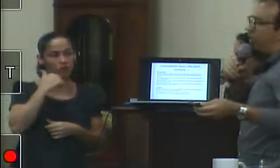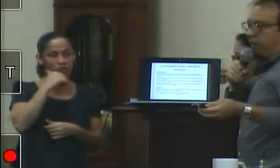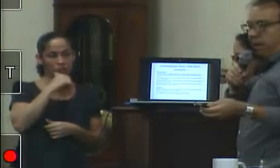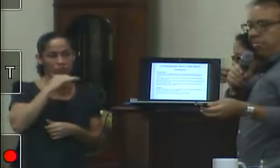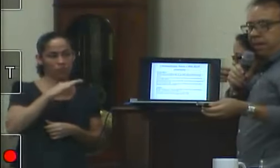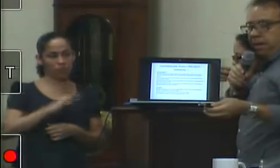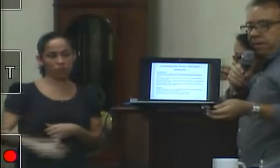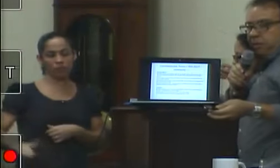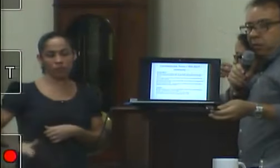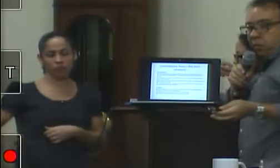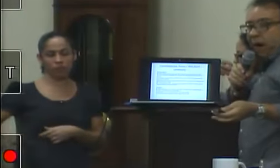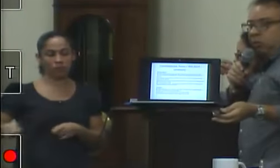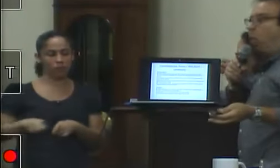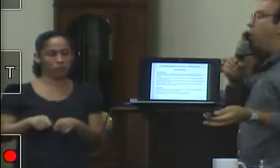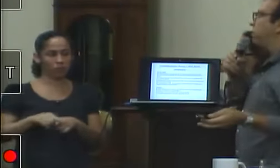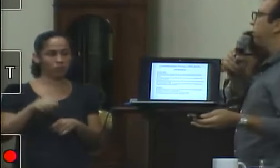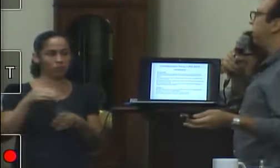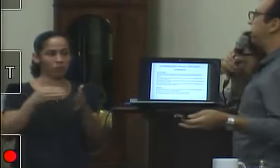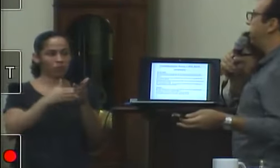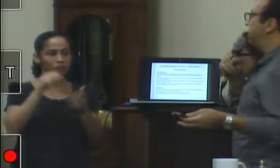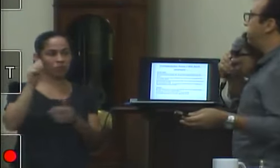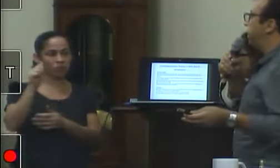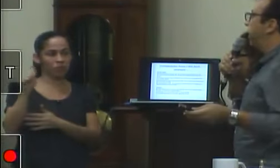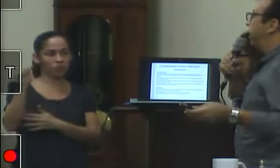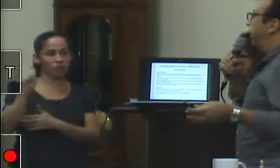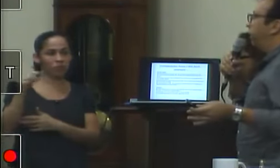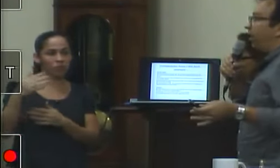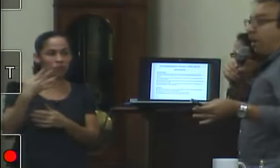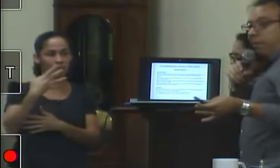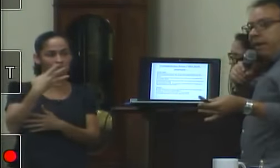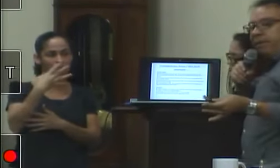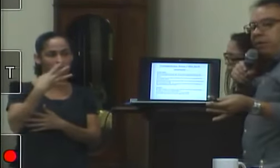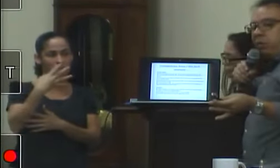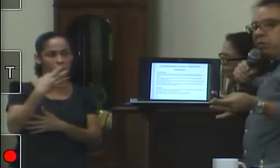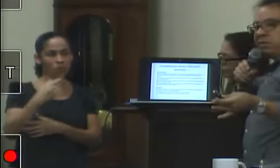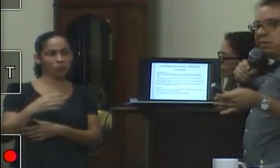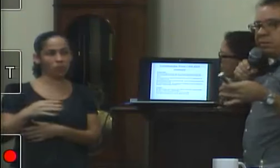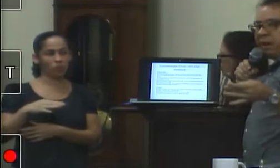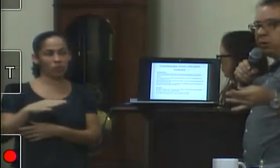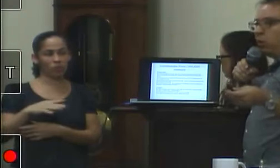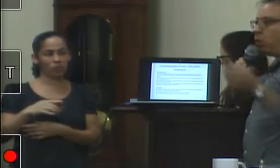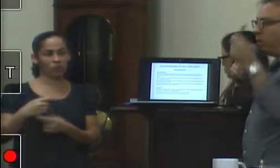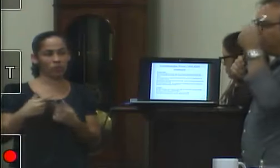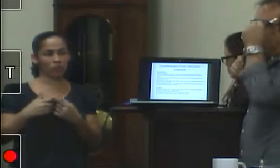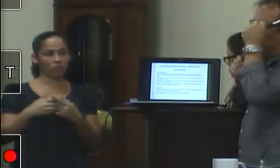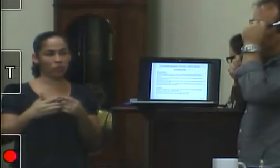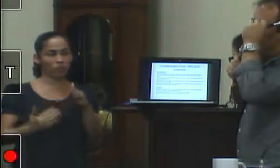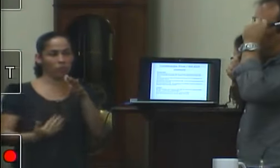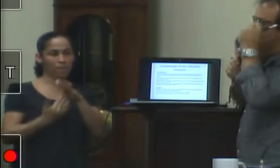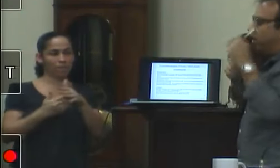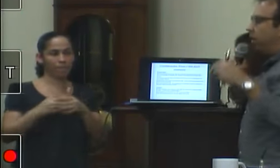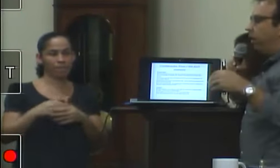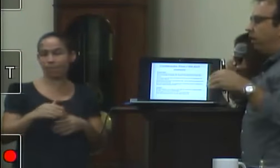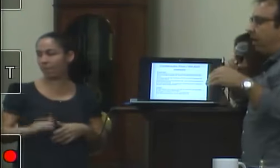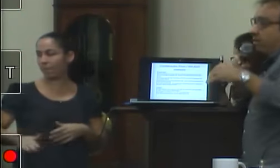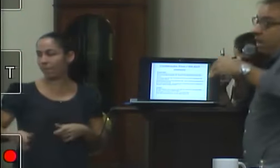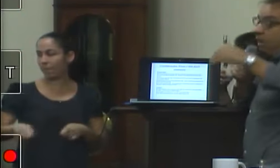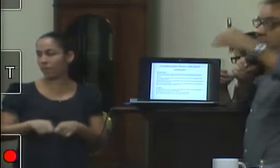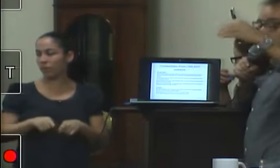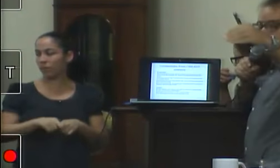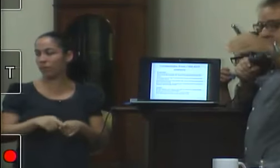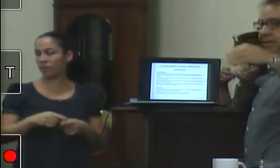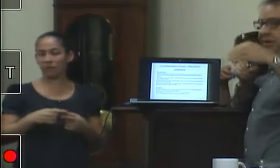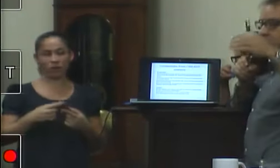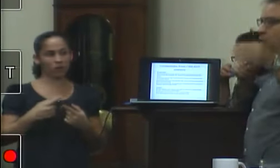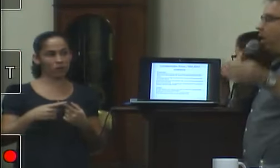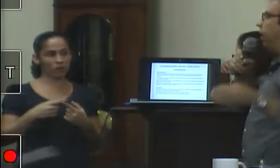agosto, né, foram 4 óbitos infantis. Lembrando que a meta que o município pactuou com o Ministério da Saúde, baseado,